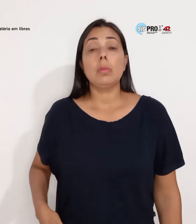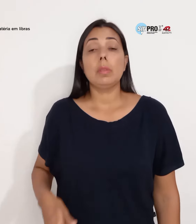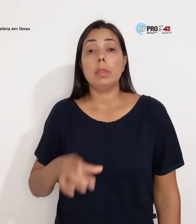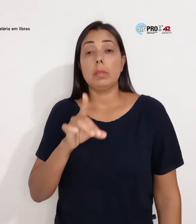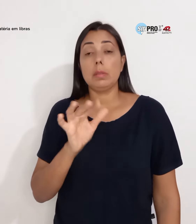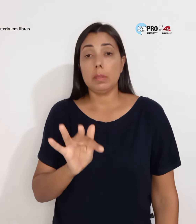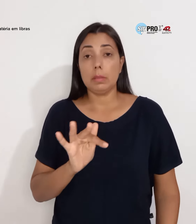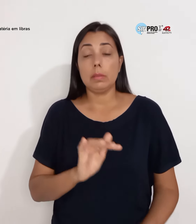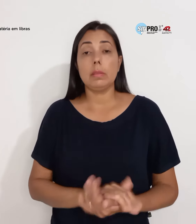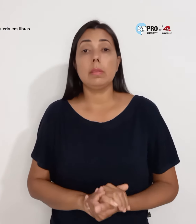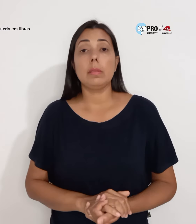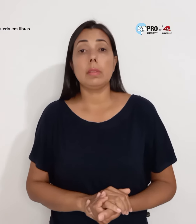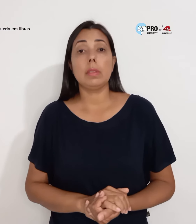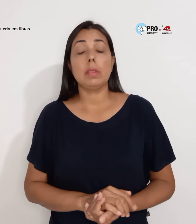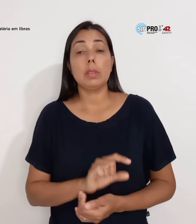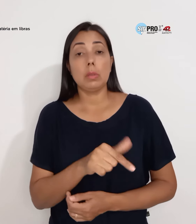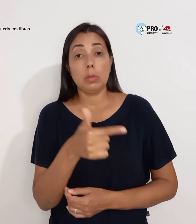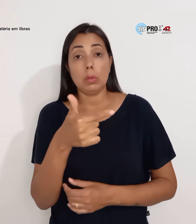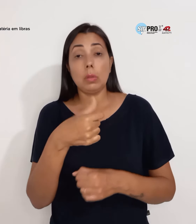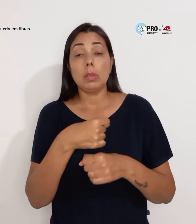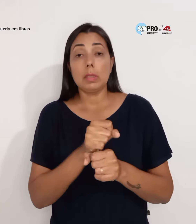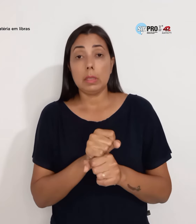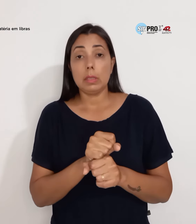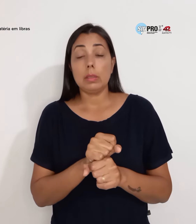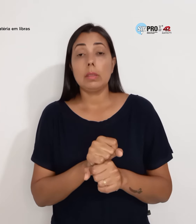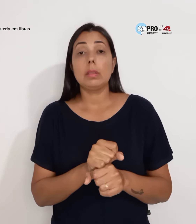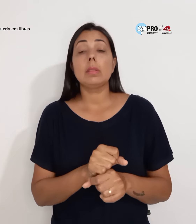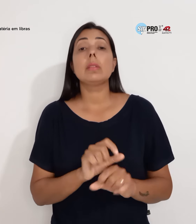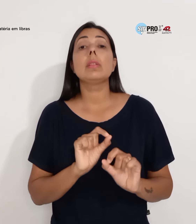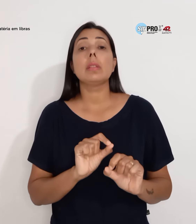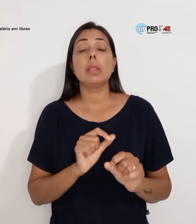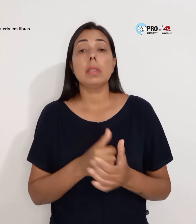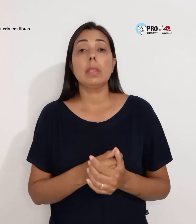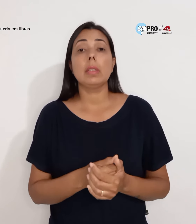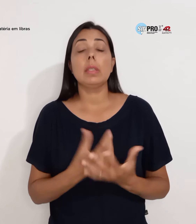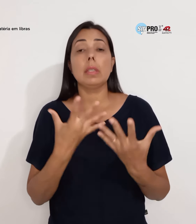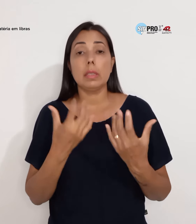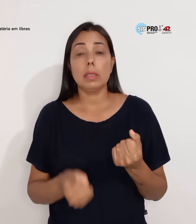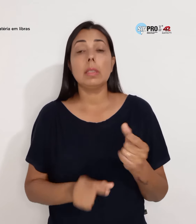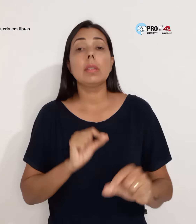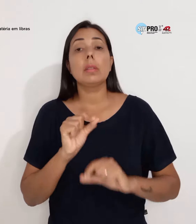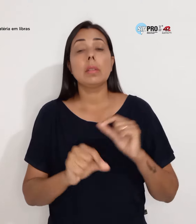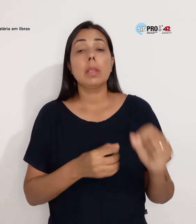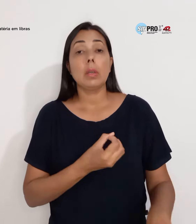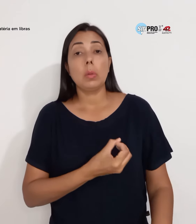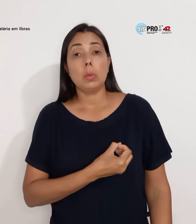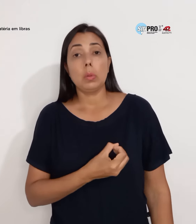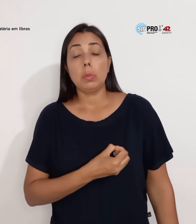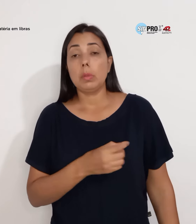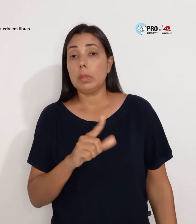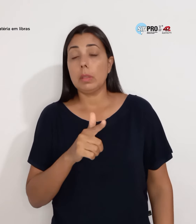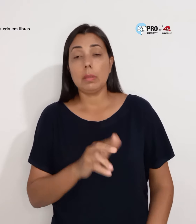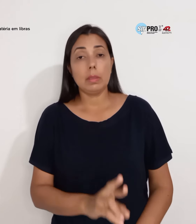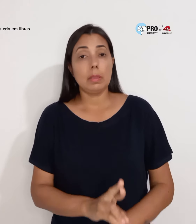do Distrito Federal, com 2 anos de defasagem e considerando que esse número não